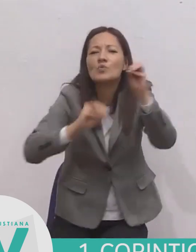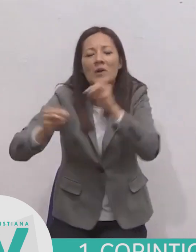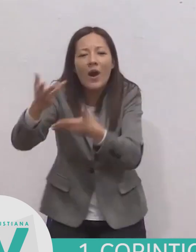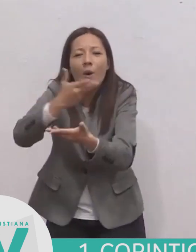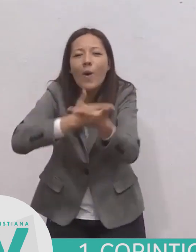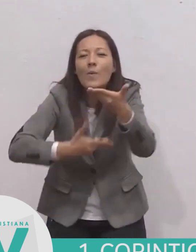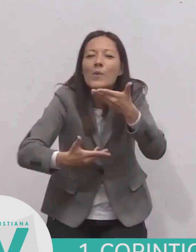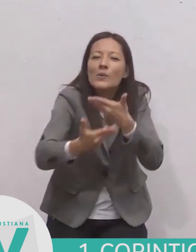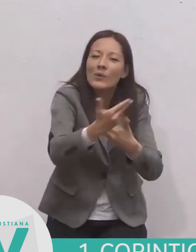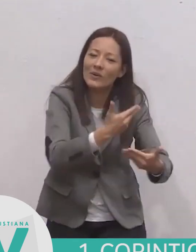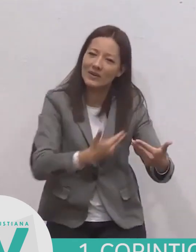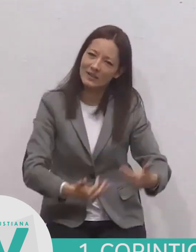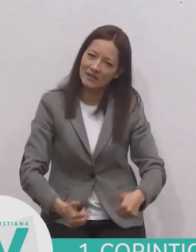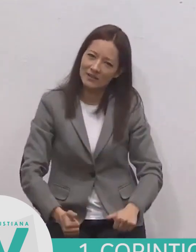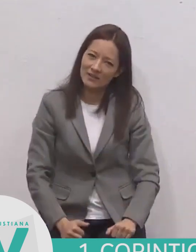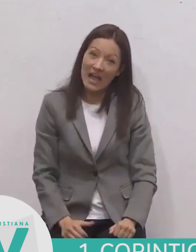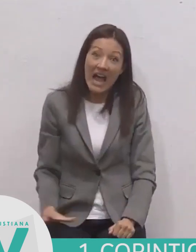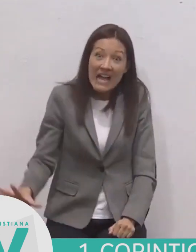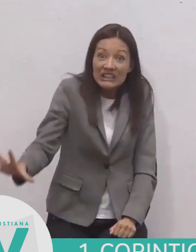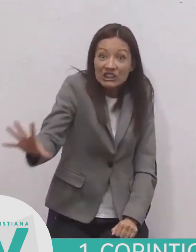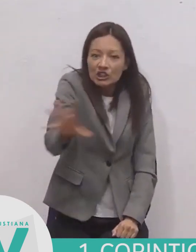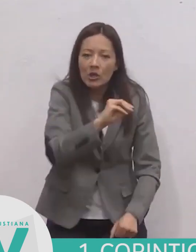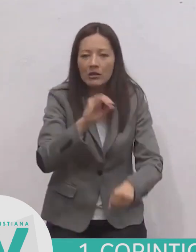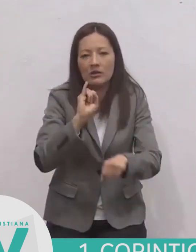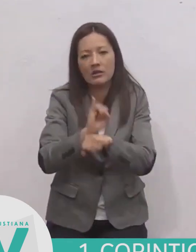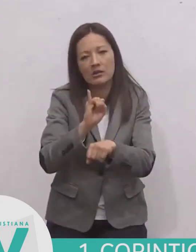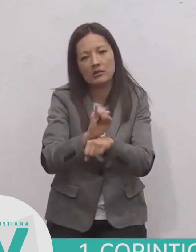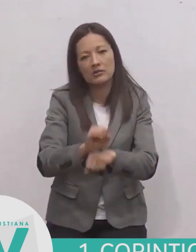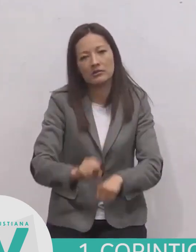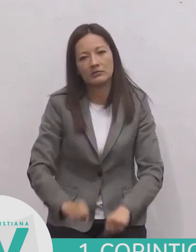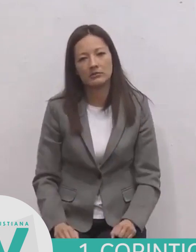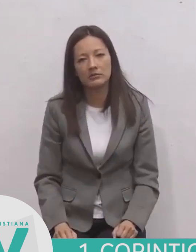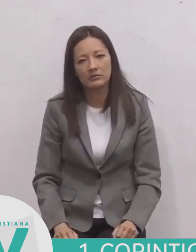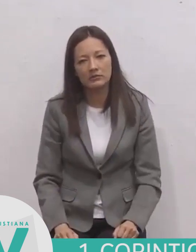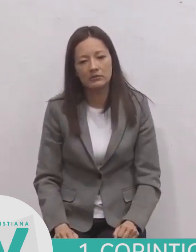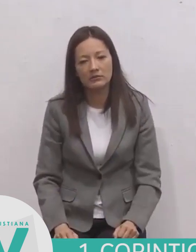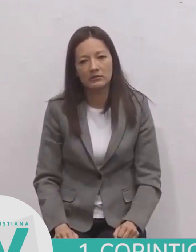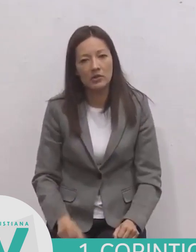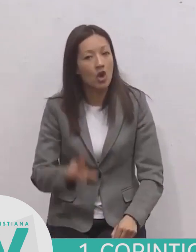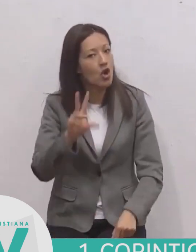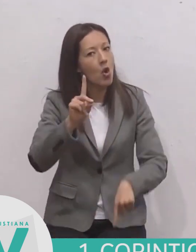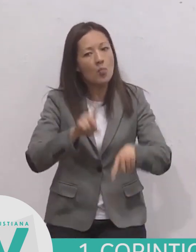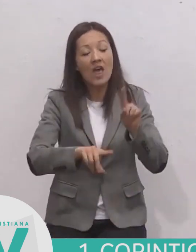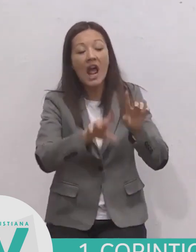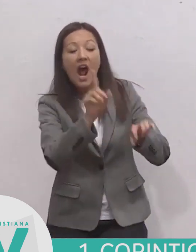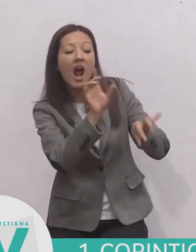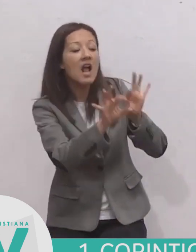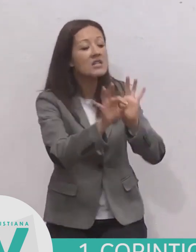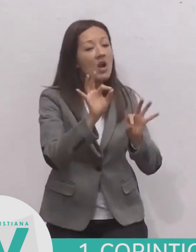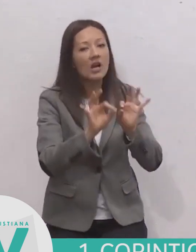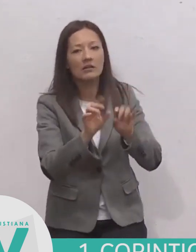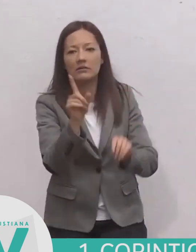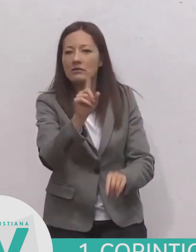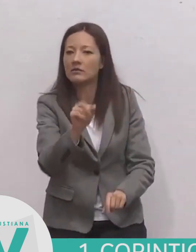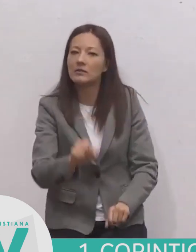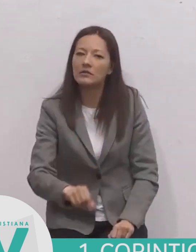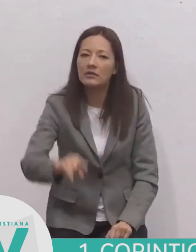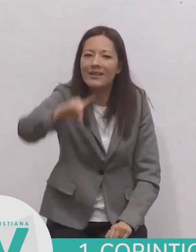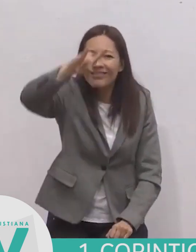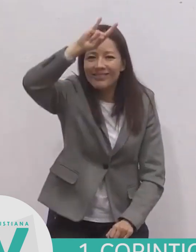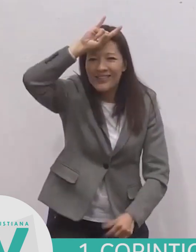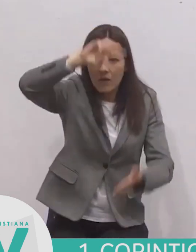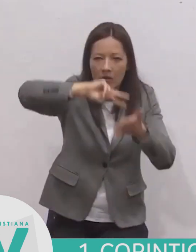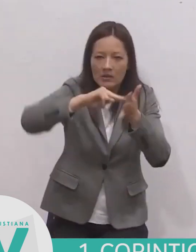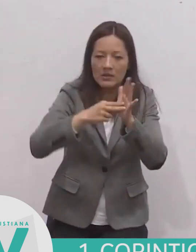la comunión? A toda la iglesia, a toda la iglesia. No puede haber. Satanás, diablo significa el